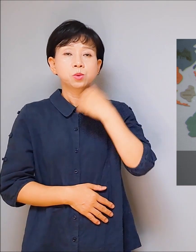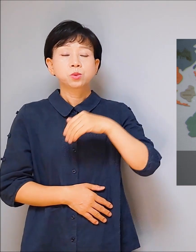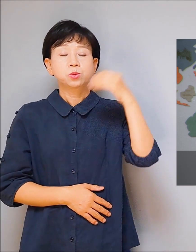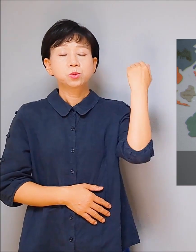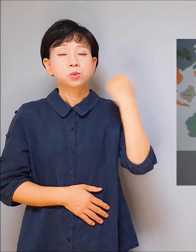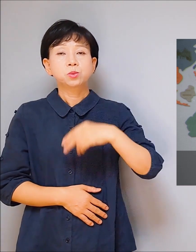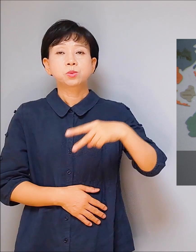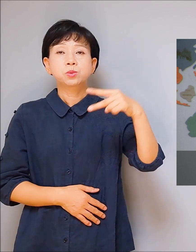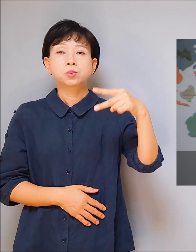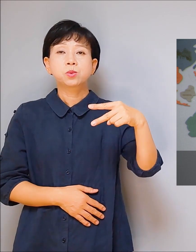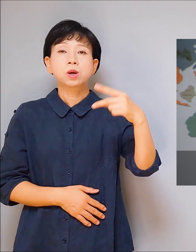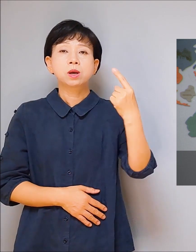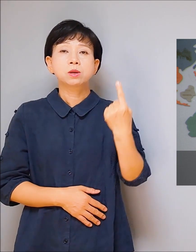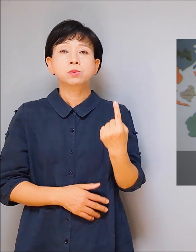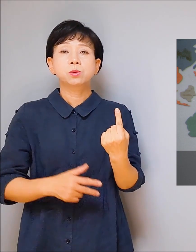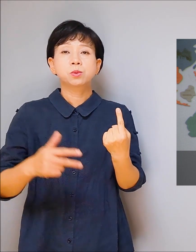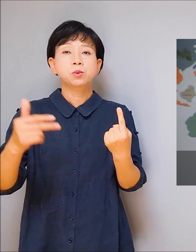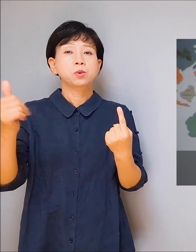무엇과도